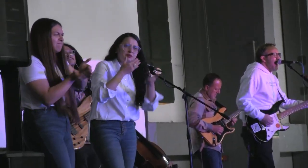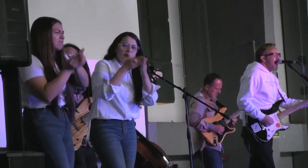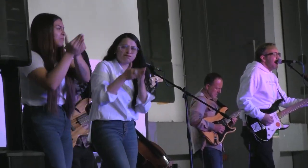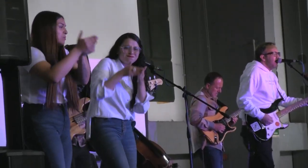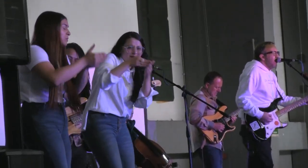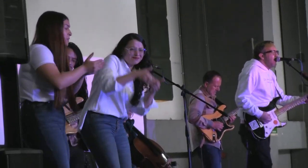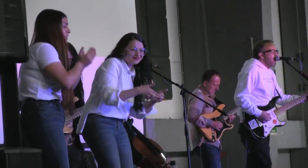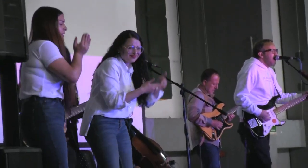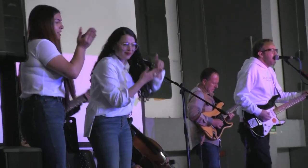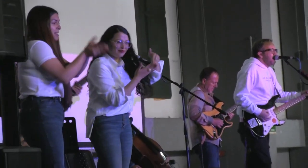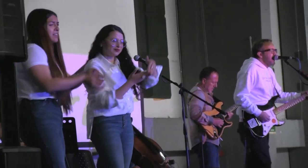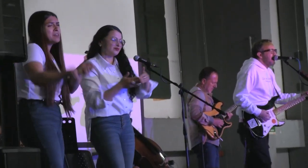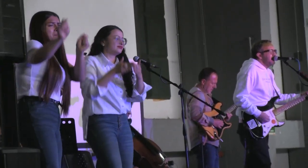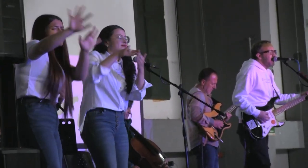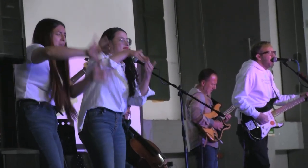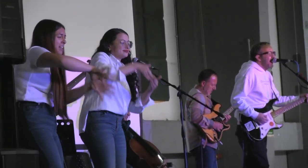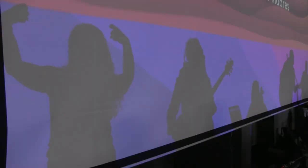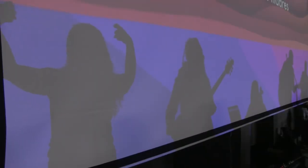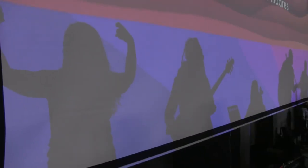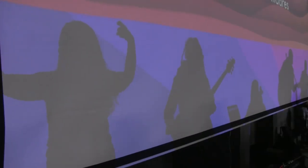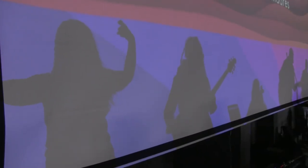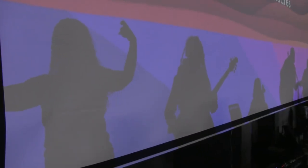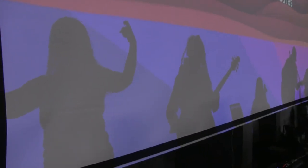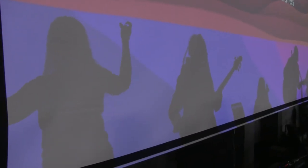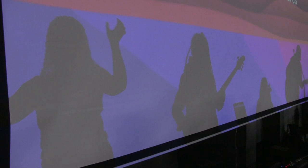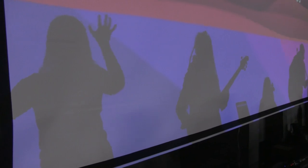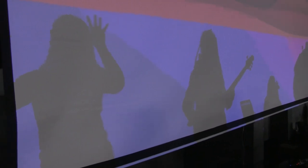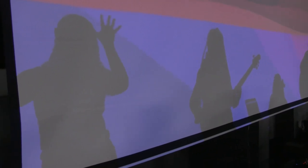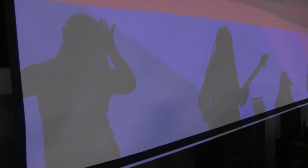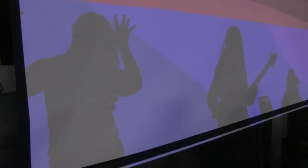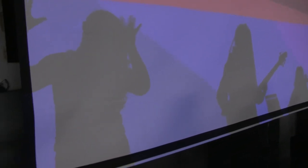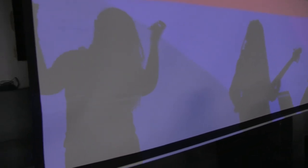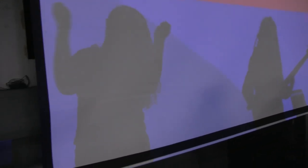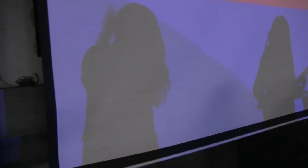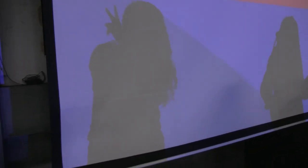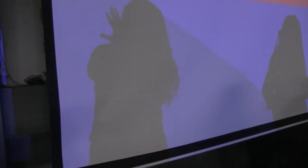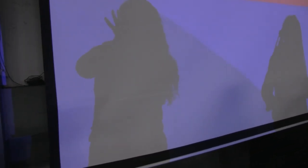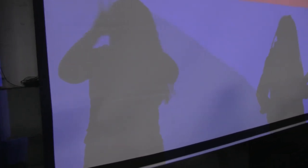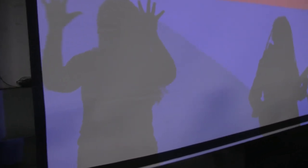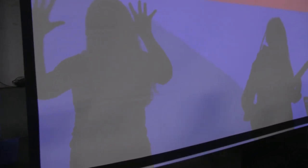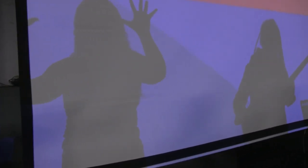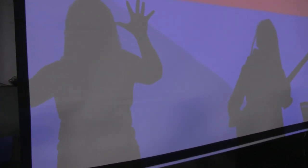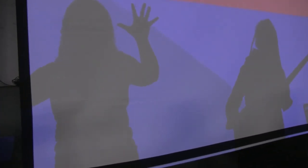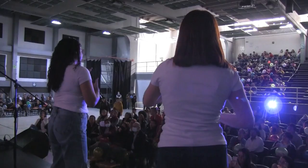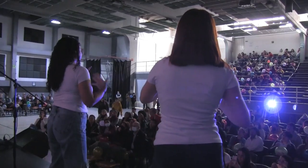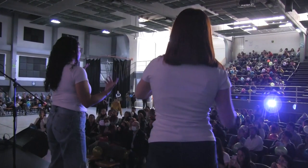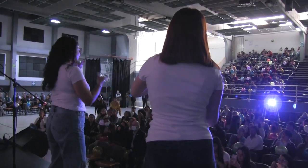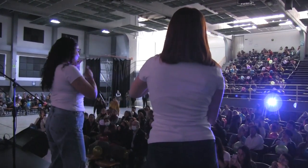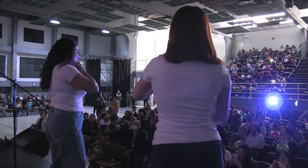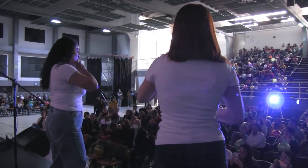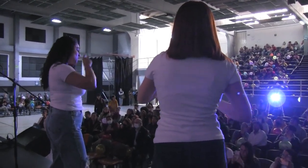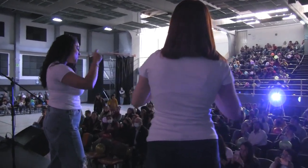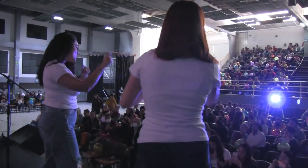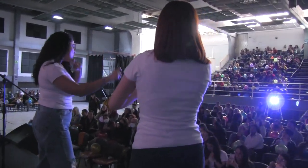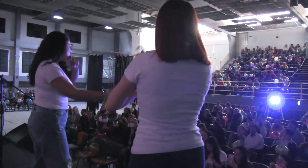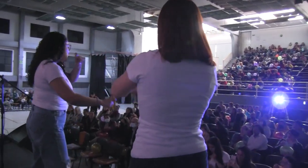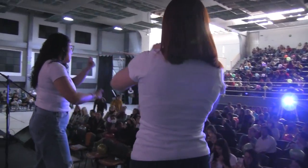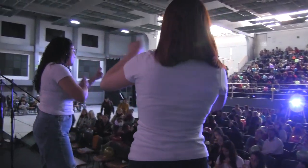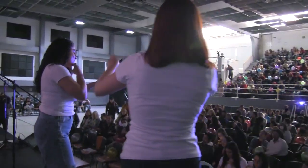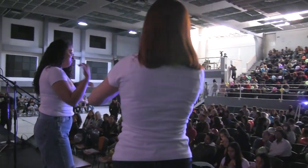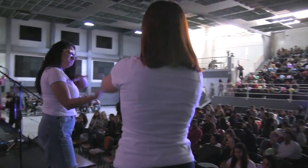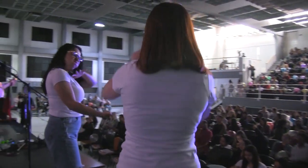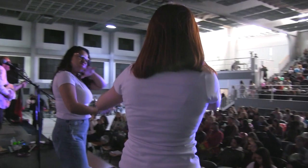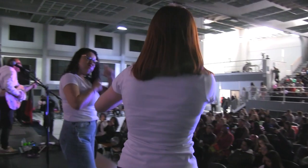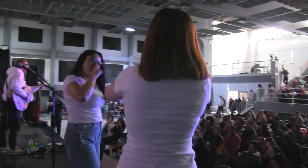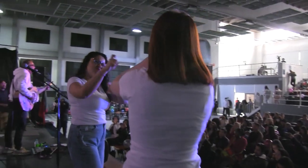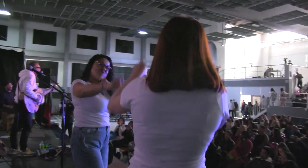Hace la lengua de señas con la letra de las canciones es llevarla a un estado muchísimo más alto